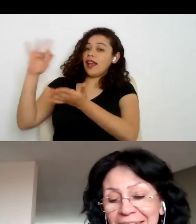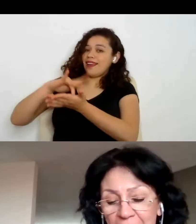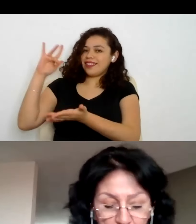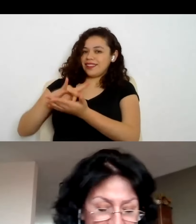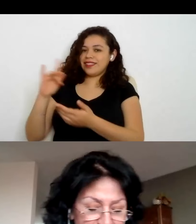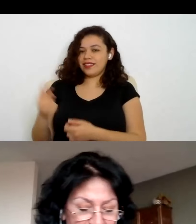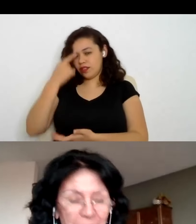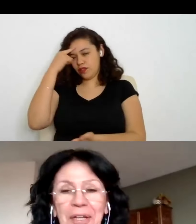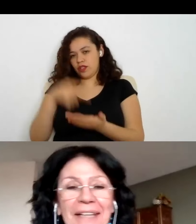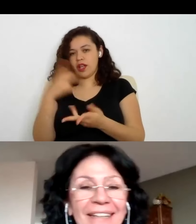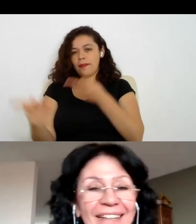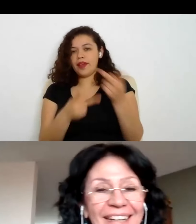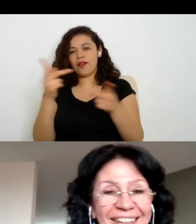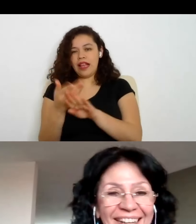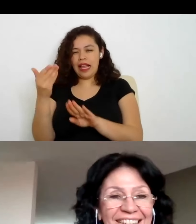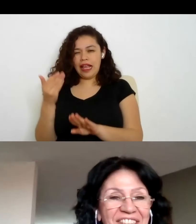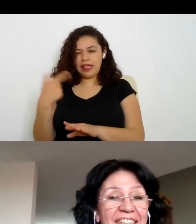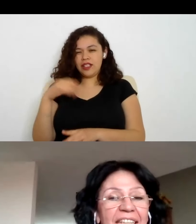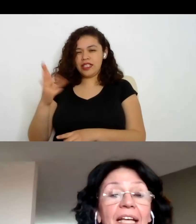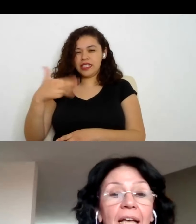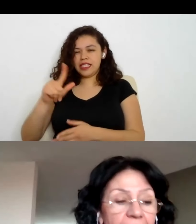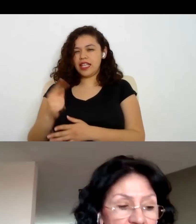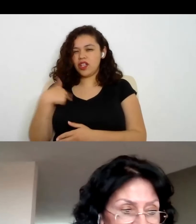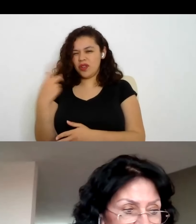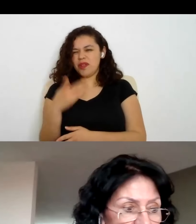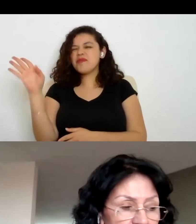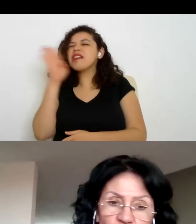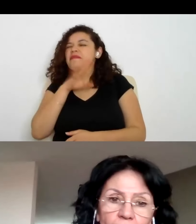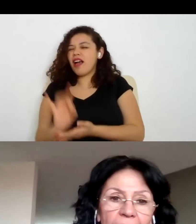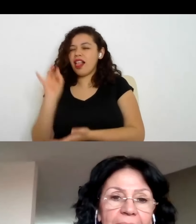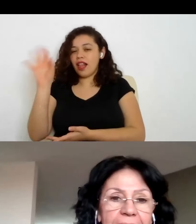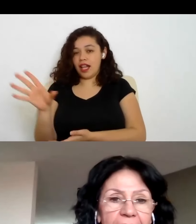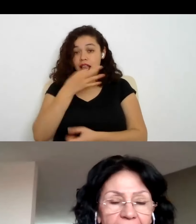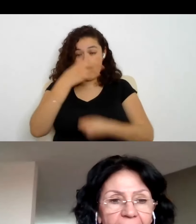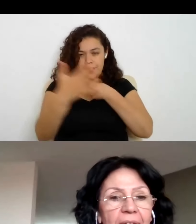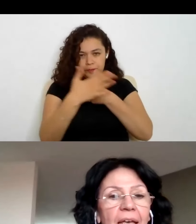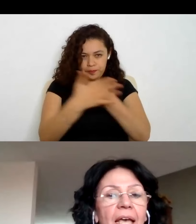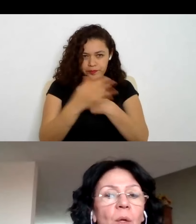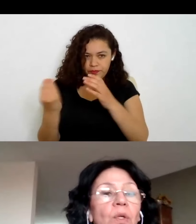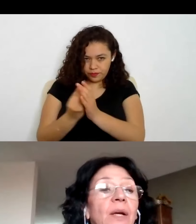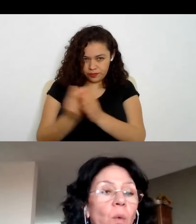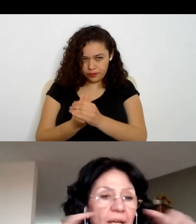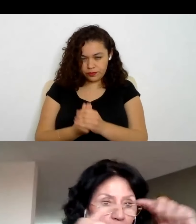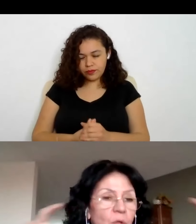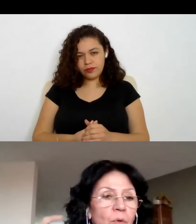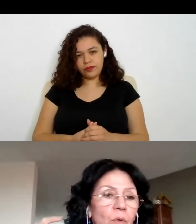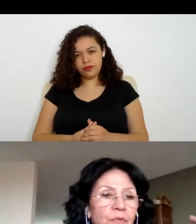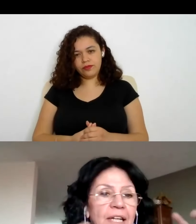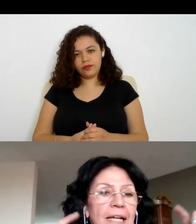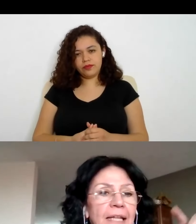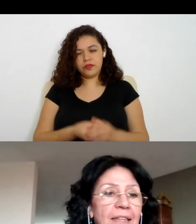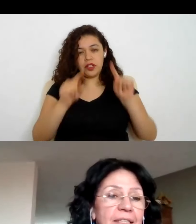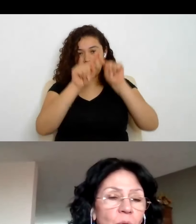que planteé muy mal la pregunta ahí en el chat. En el aviso de privacidad, en un recuadro